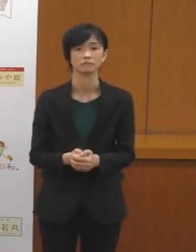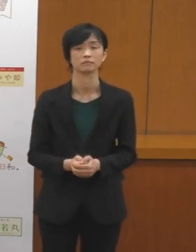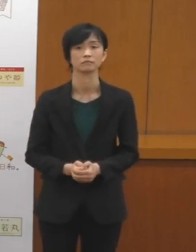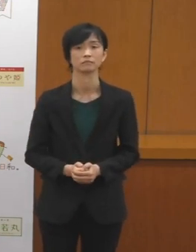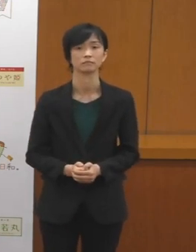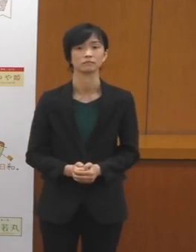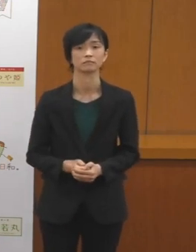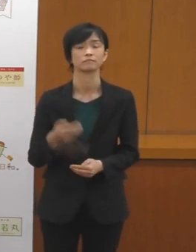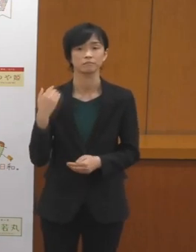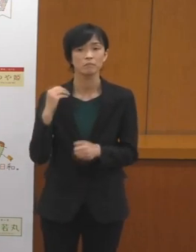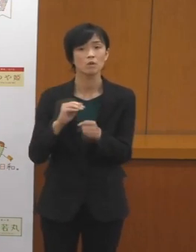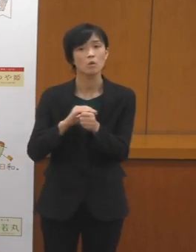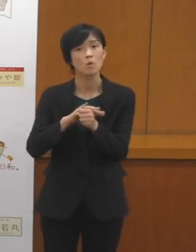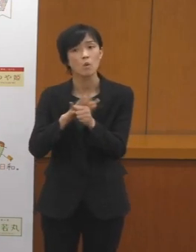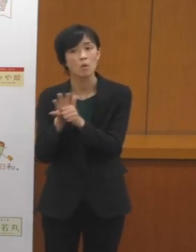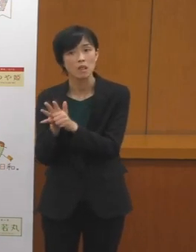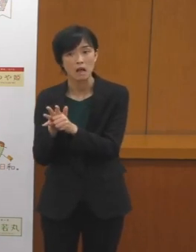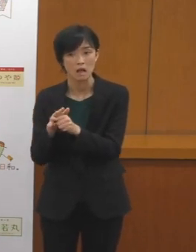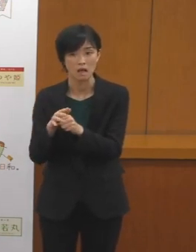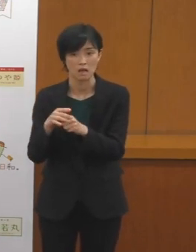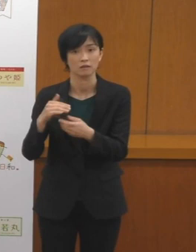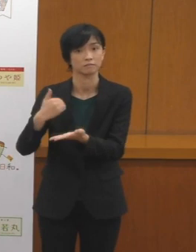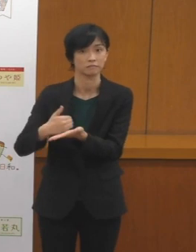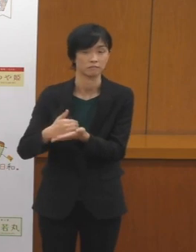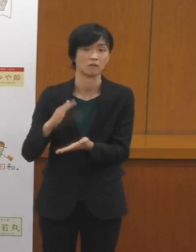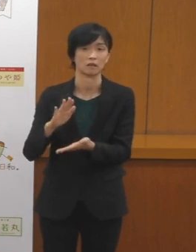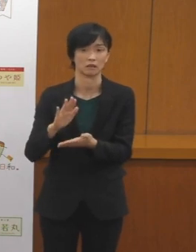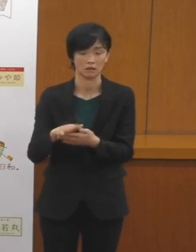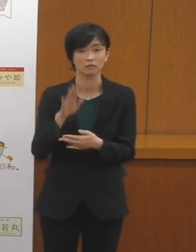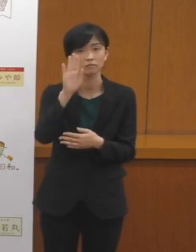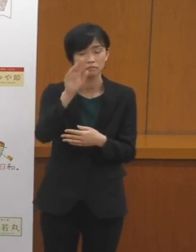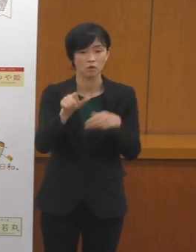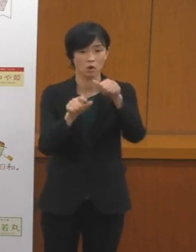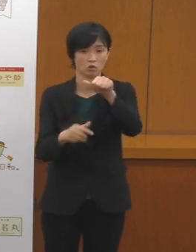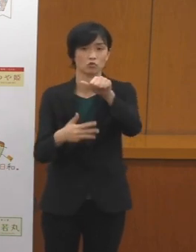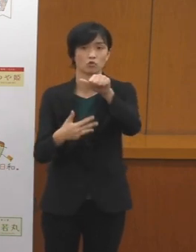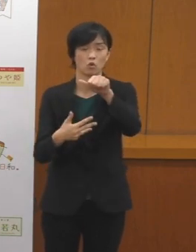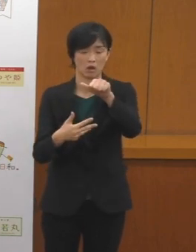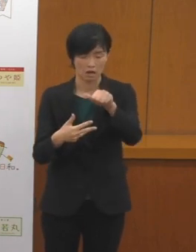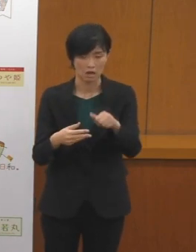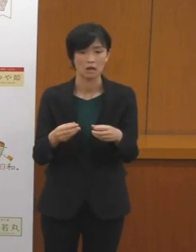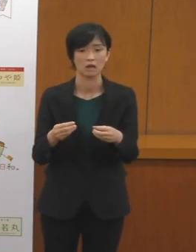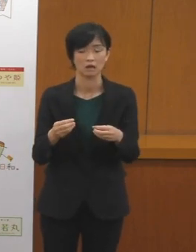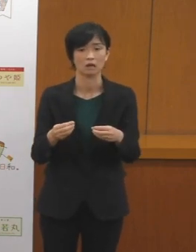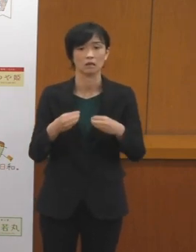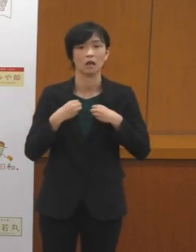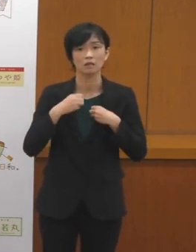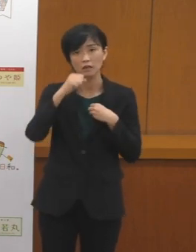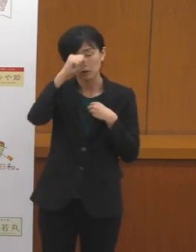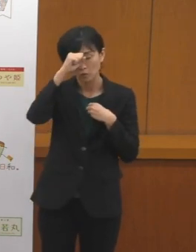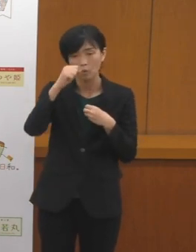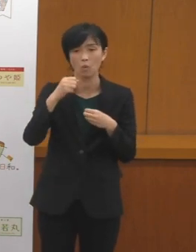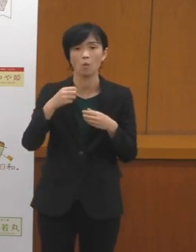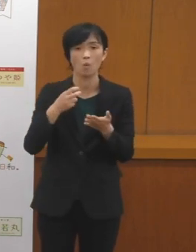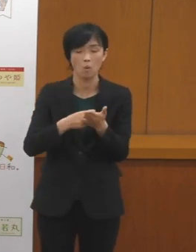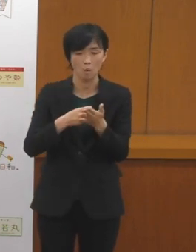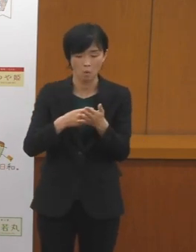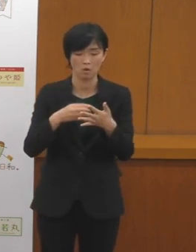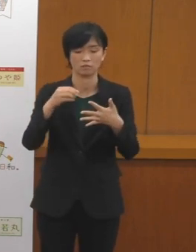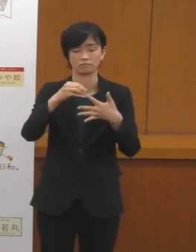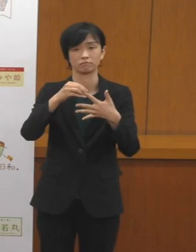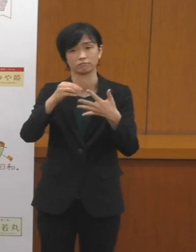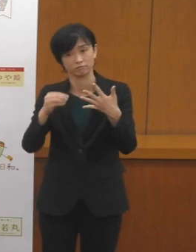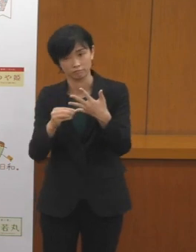先ほど知事からコロナが出たんですけども5月8日に新型コロナ感染症法の位置付けというのがこのように引き下げられ